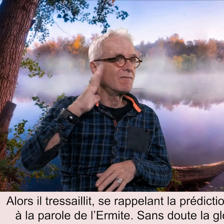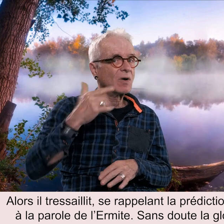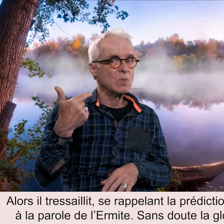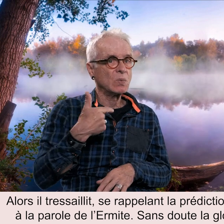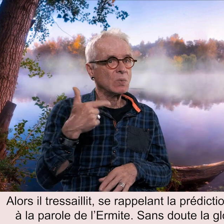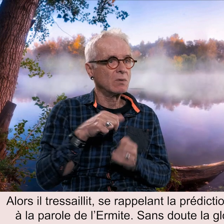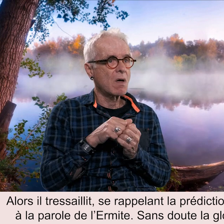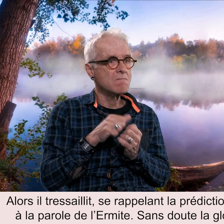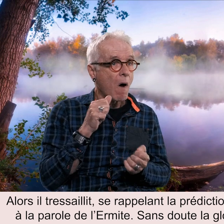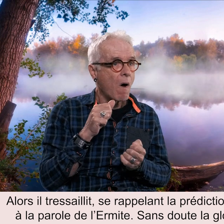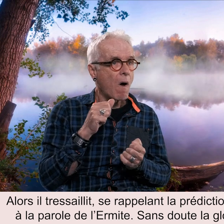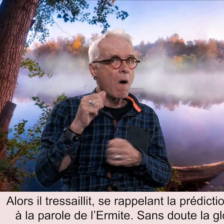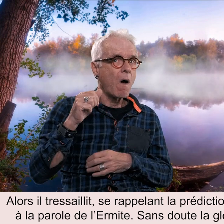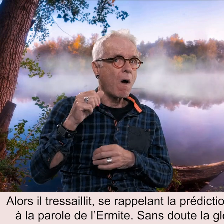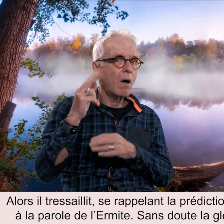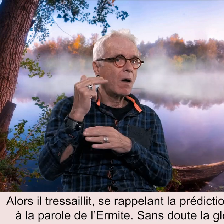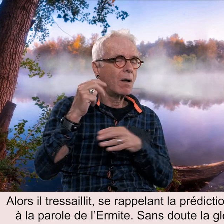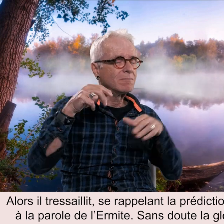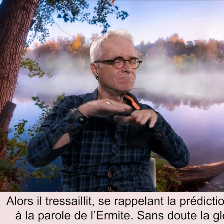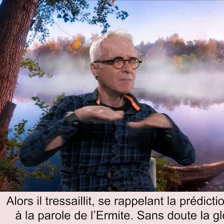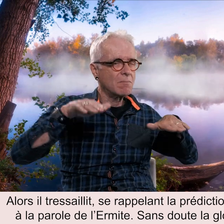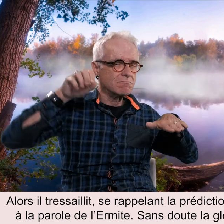sous la lumière du candélabre qui éclairait la table.